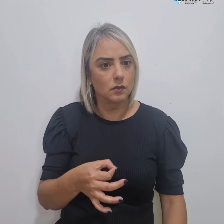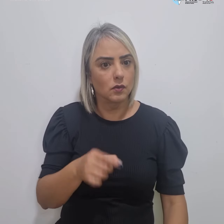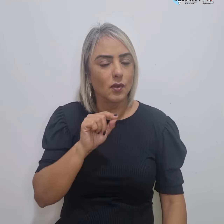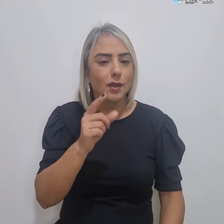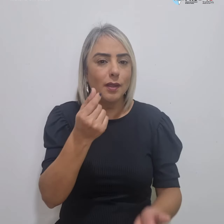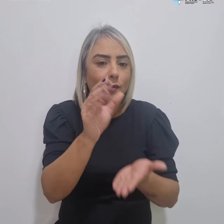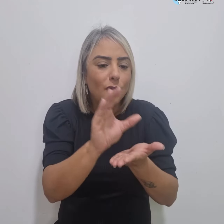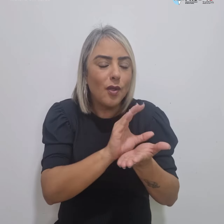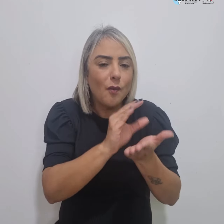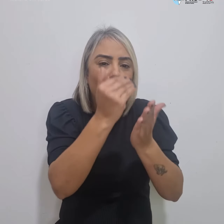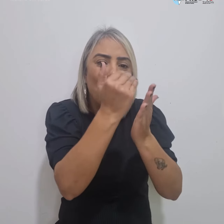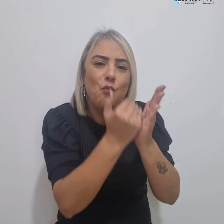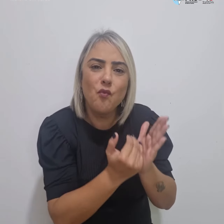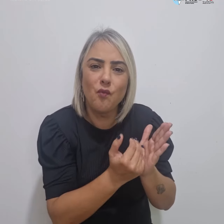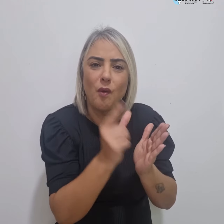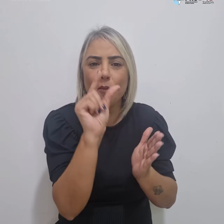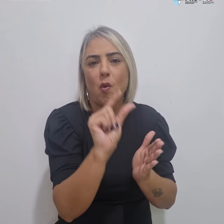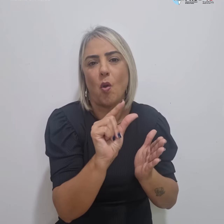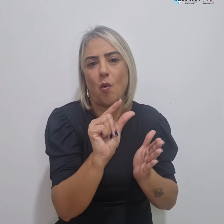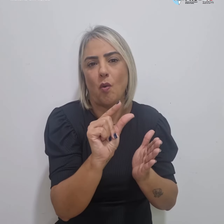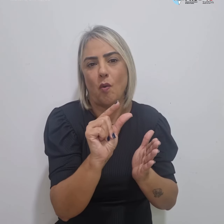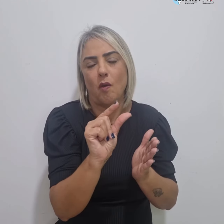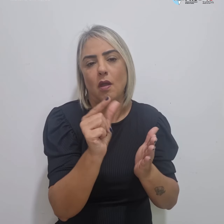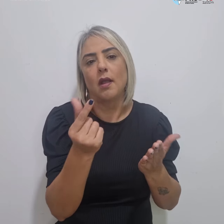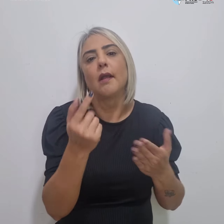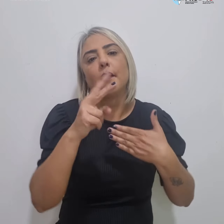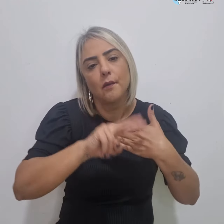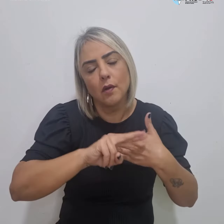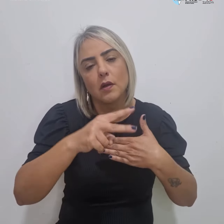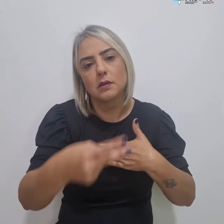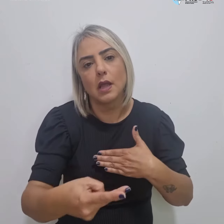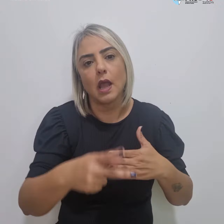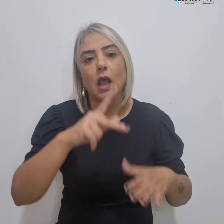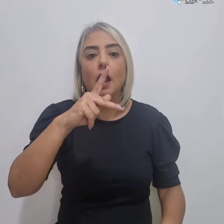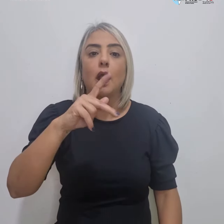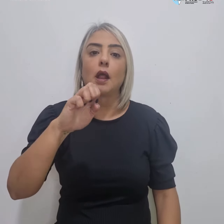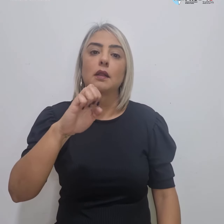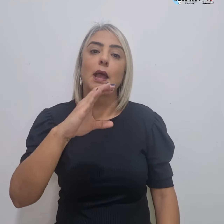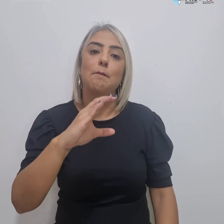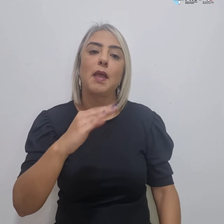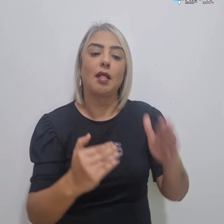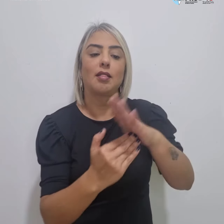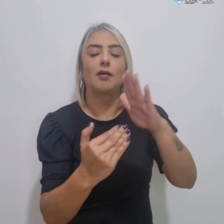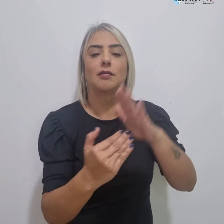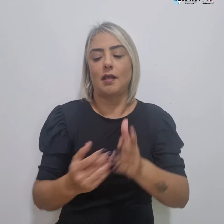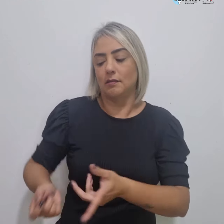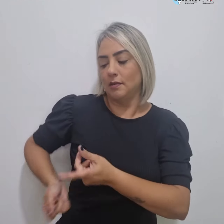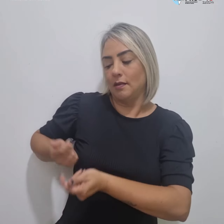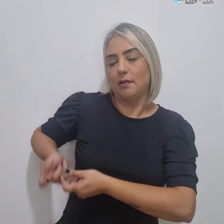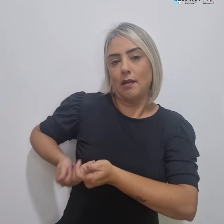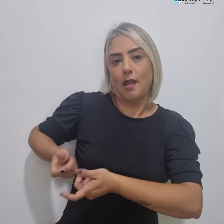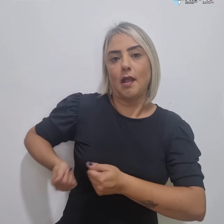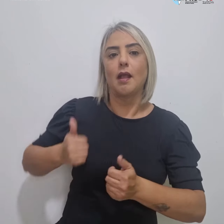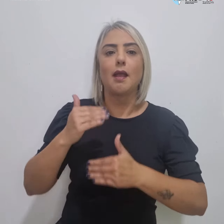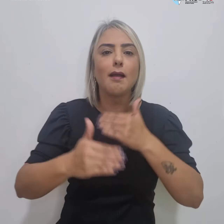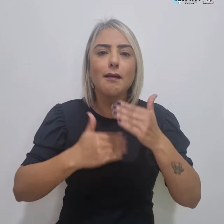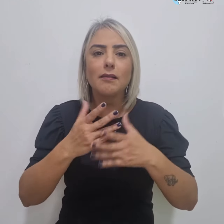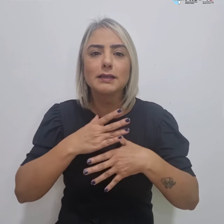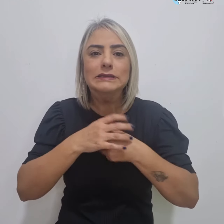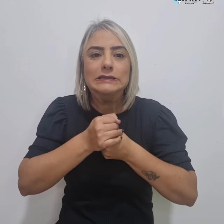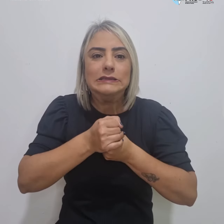os recursos reduzidos, sobretudo em consequência da PEC do teto de gastos, geram um processo de